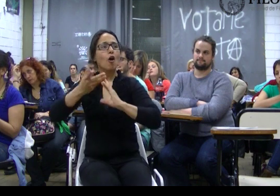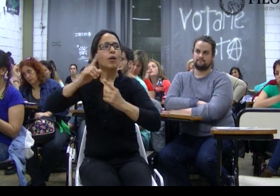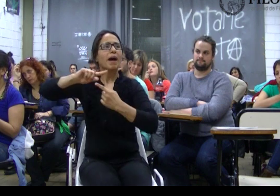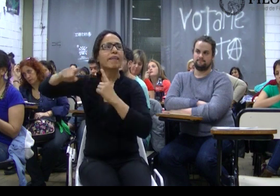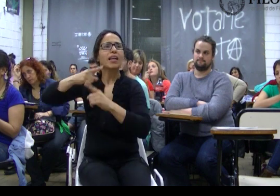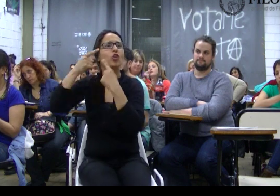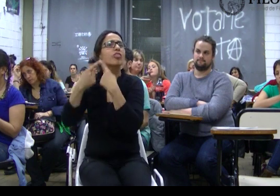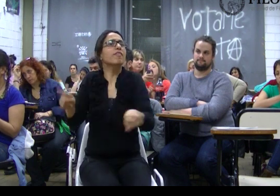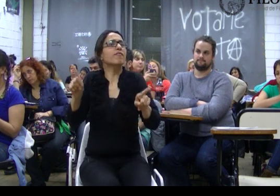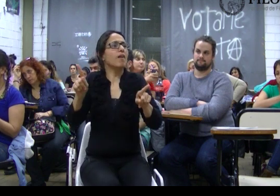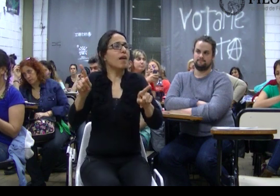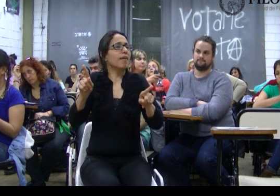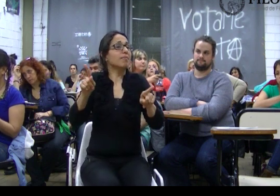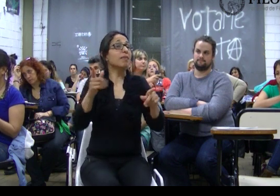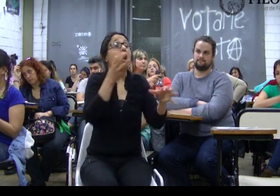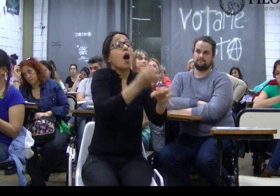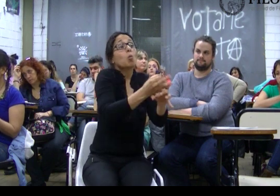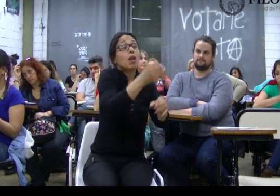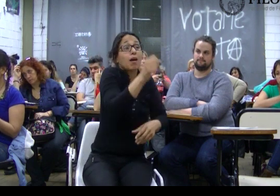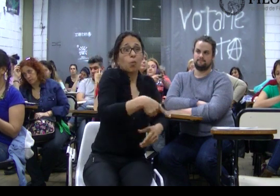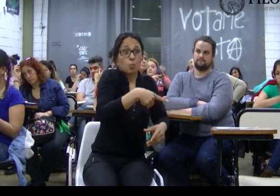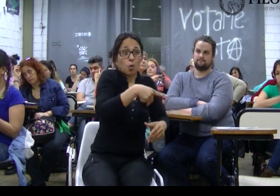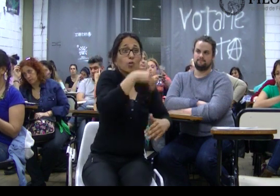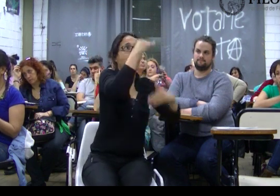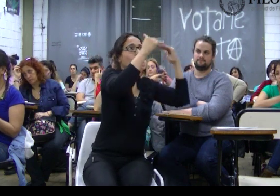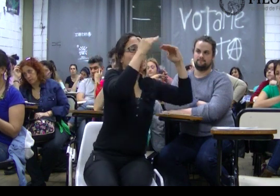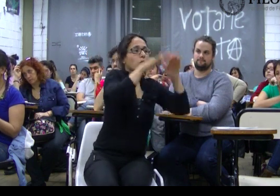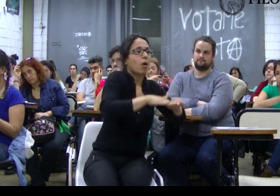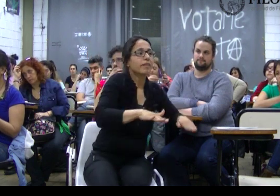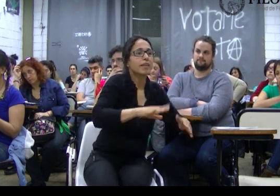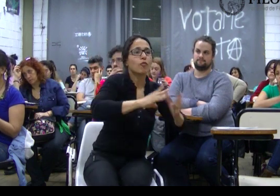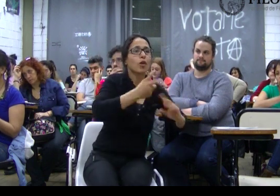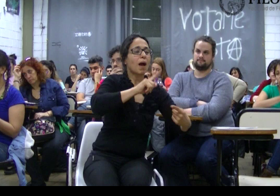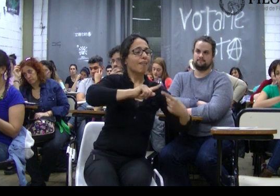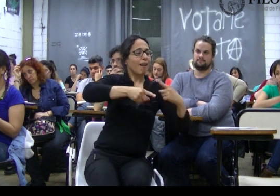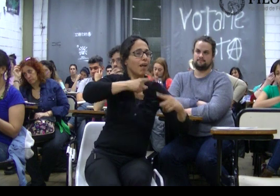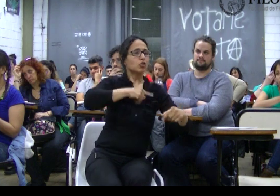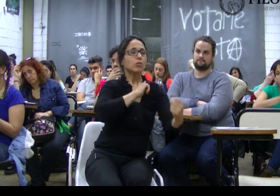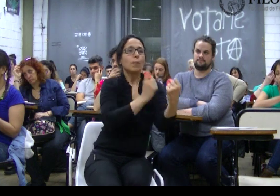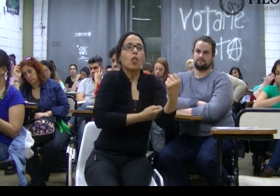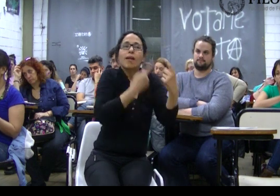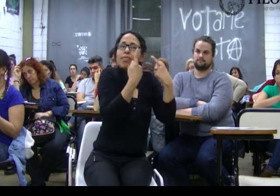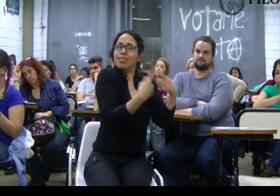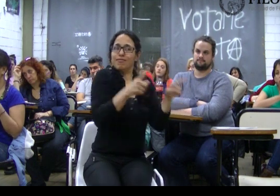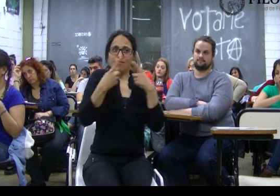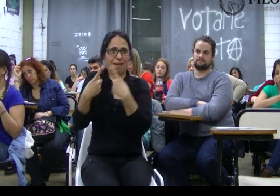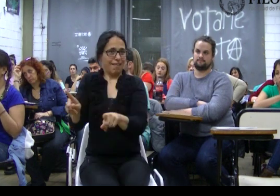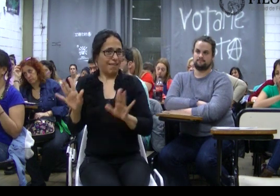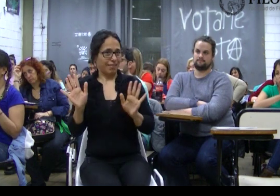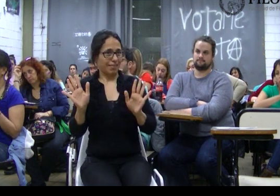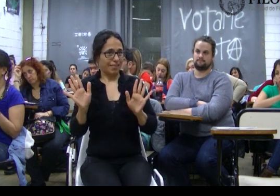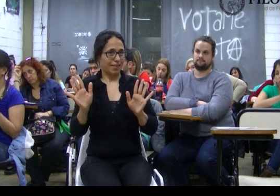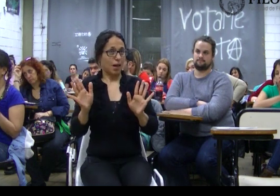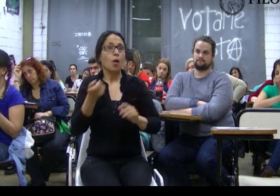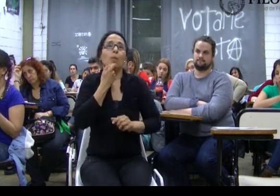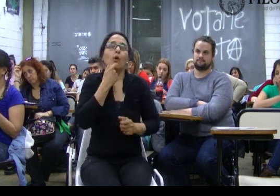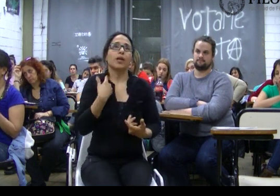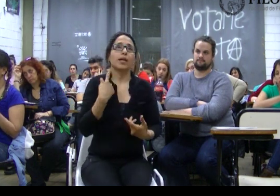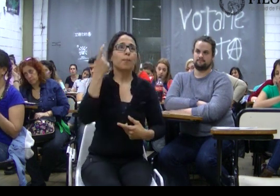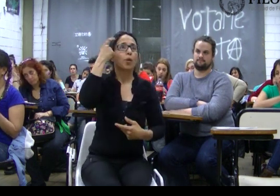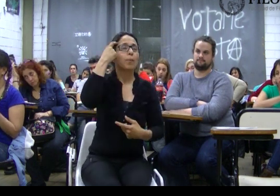a cómo se intersectan en la escuela común. Porque si pensamos en términos de, por ejemplo, los